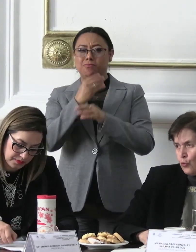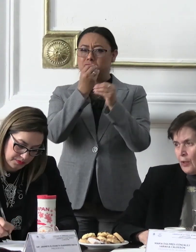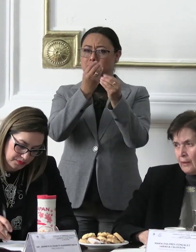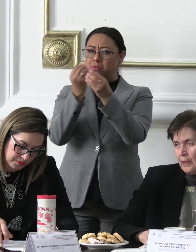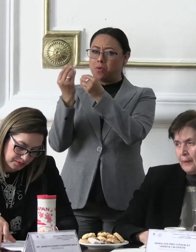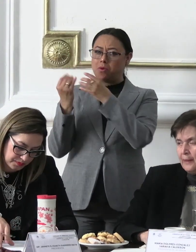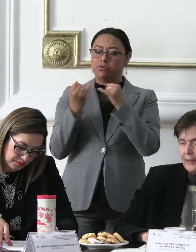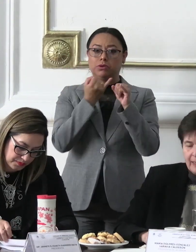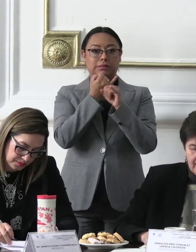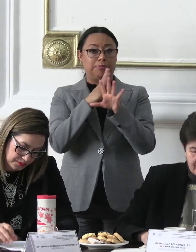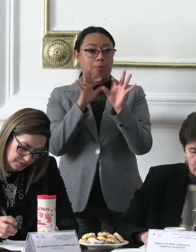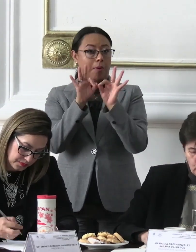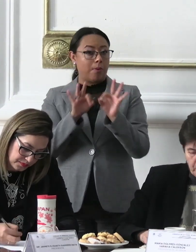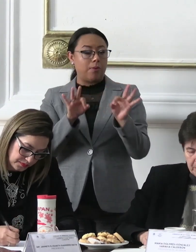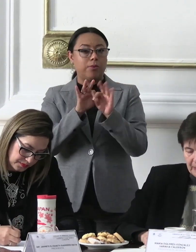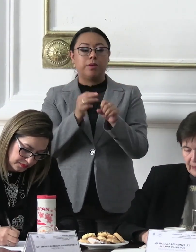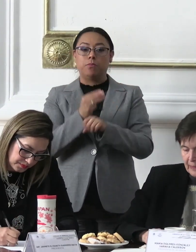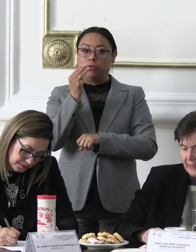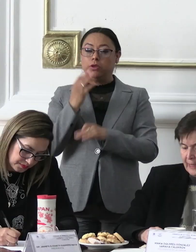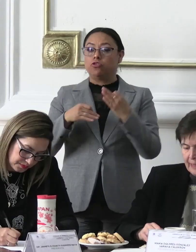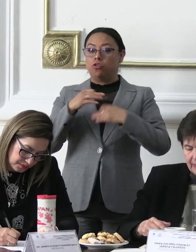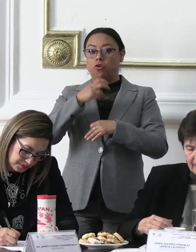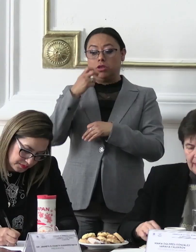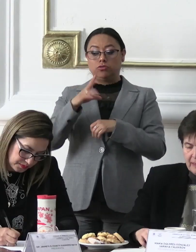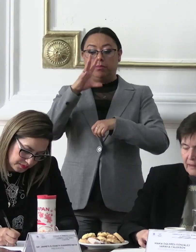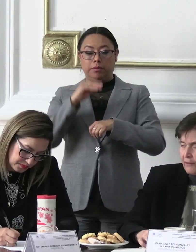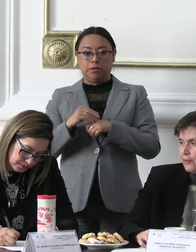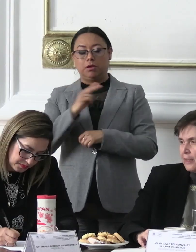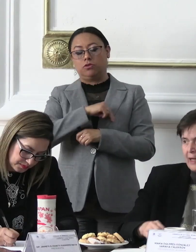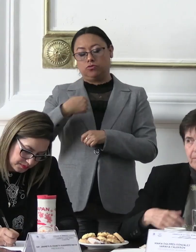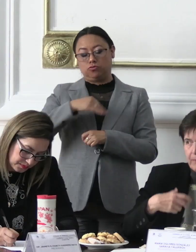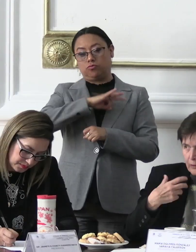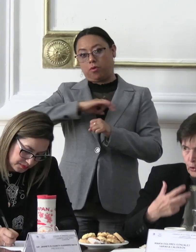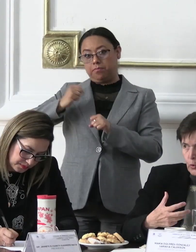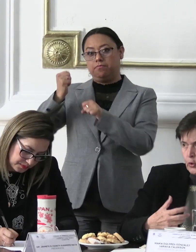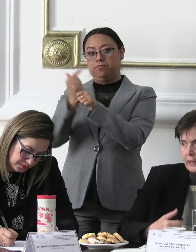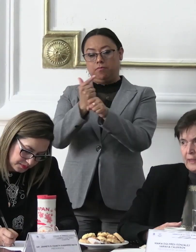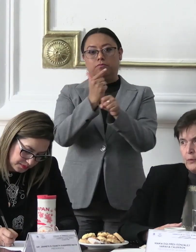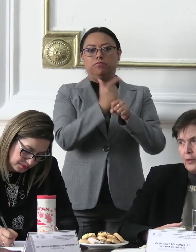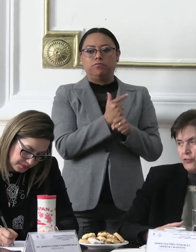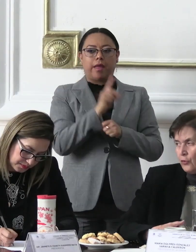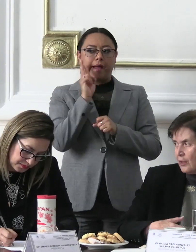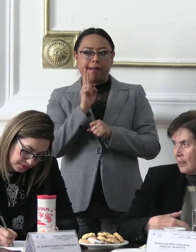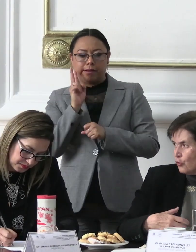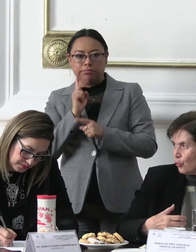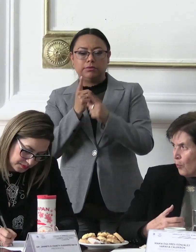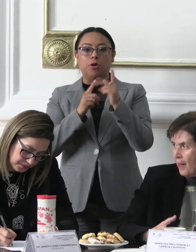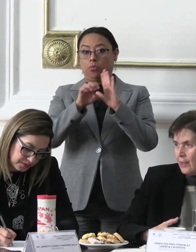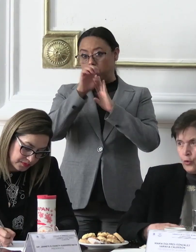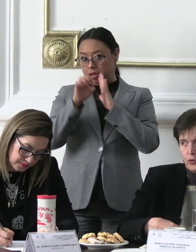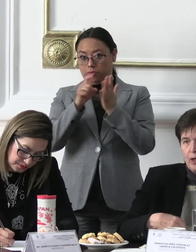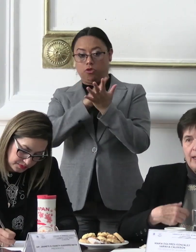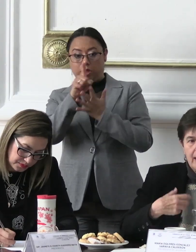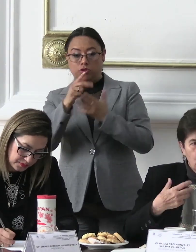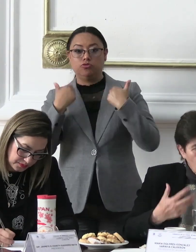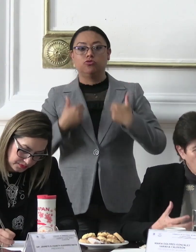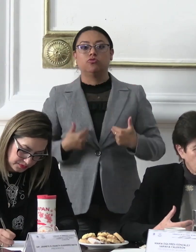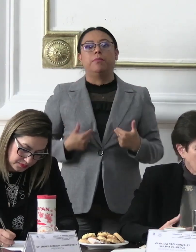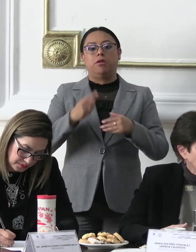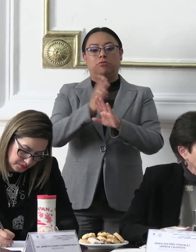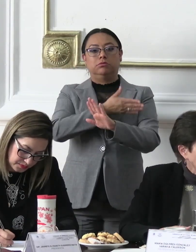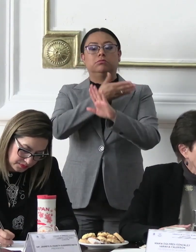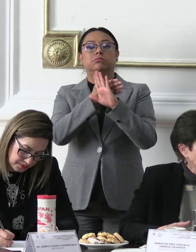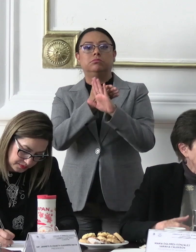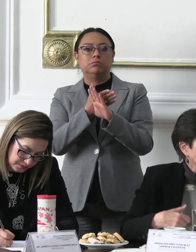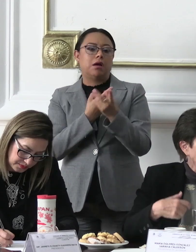información sustantiva que nos permitiría identificar patrones de violación de derechos humanos,